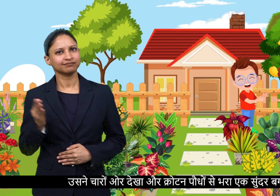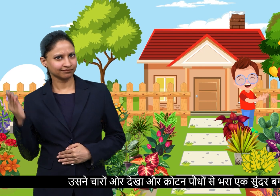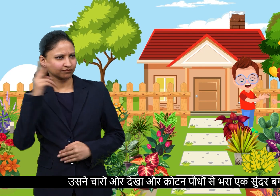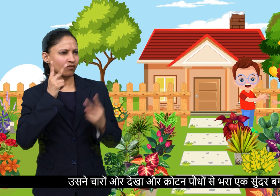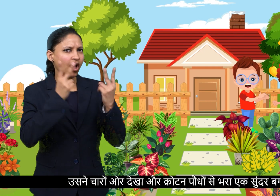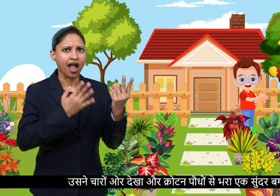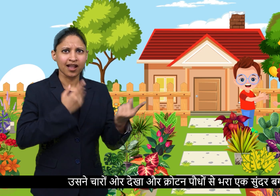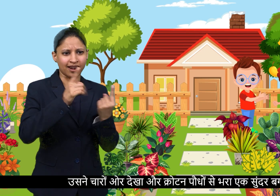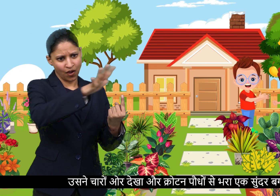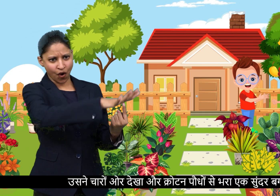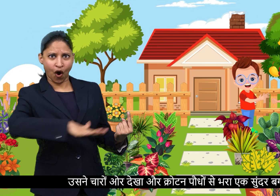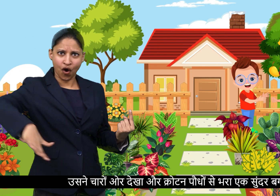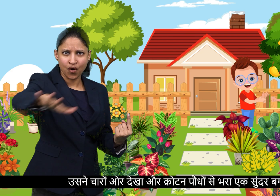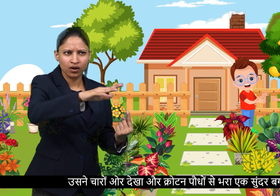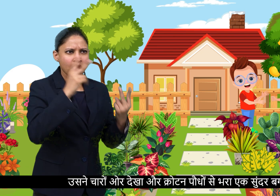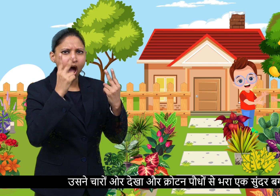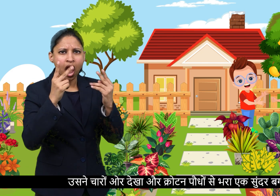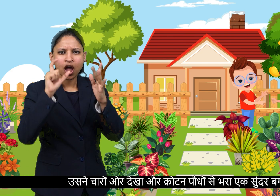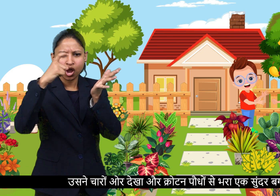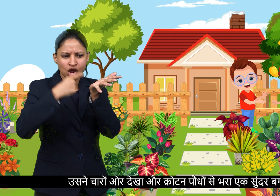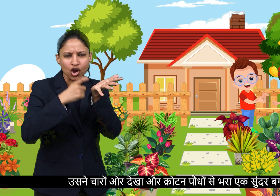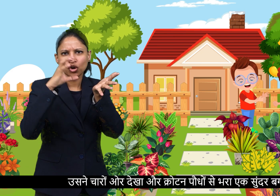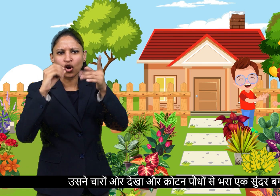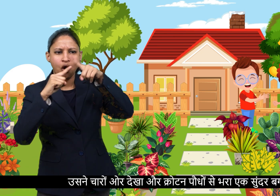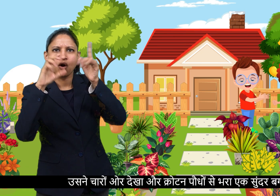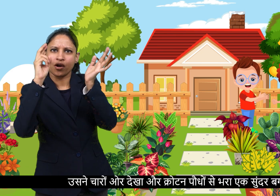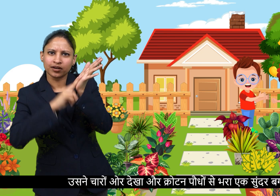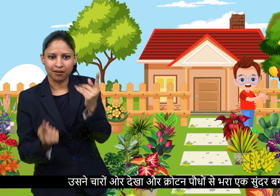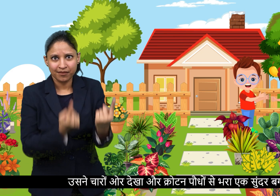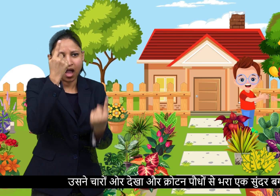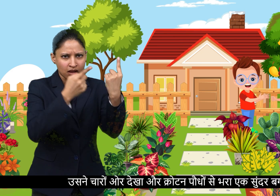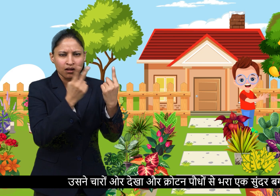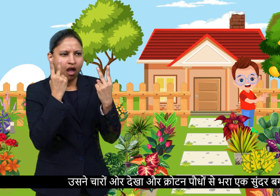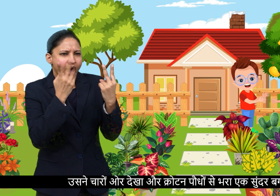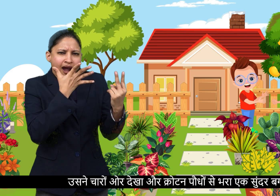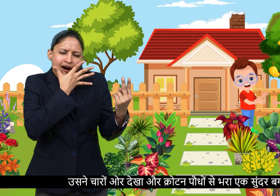उसने चारों ओर देखा और क्रोटन पौधों से भरा एक सुंदर बगीचा देखा।